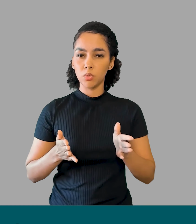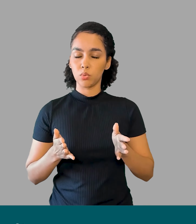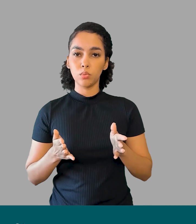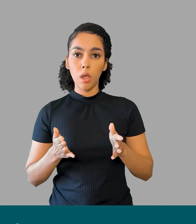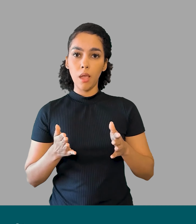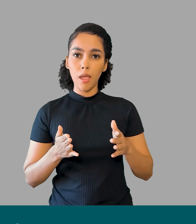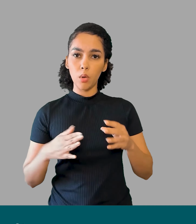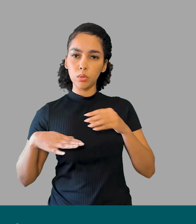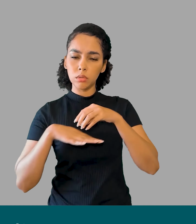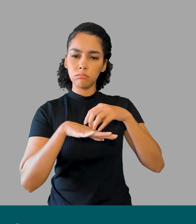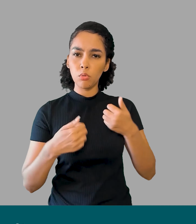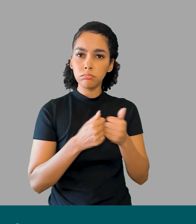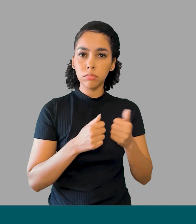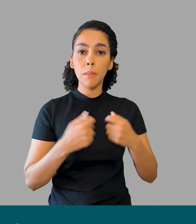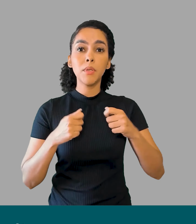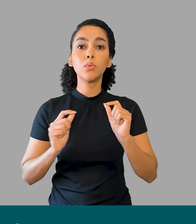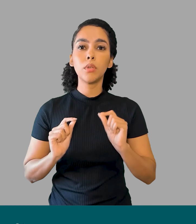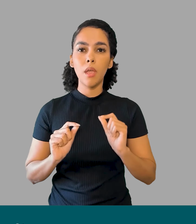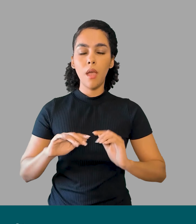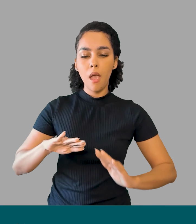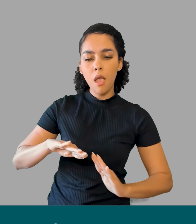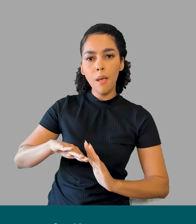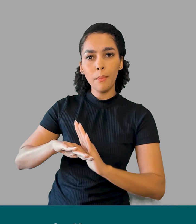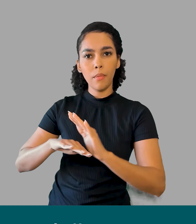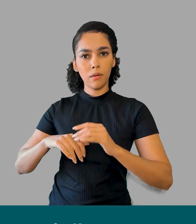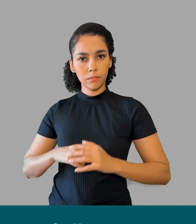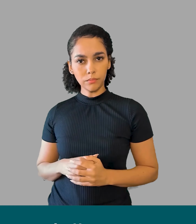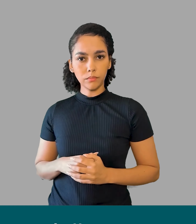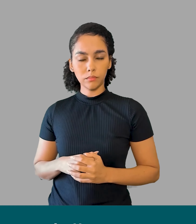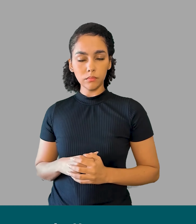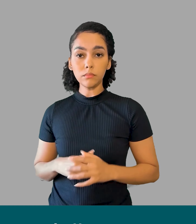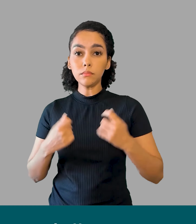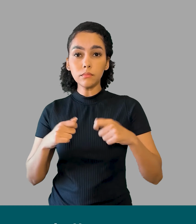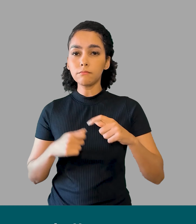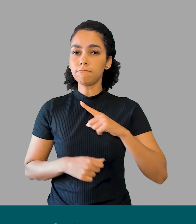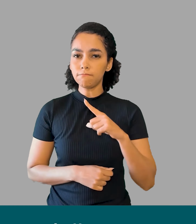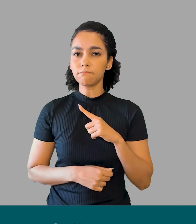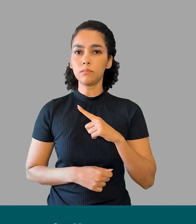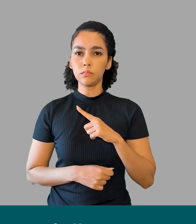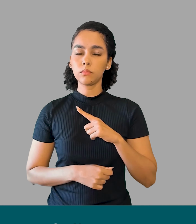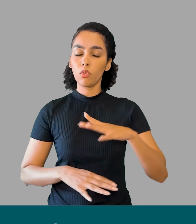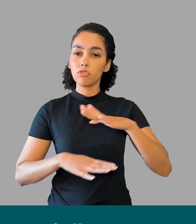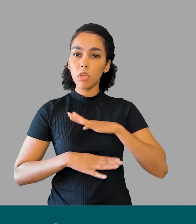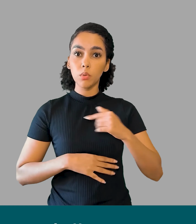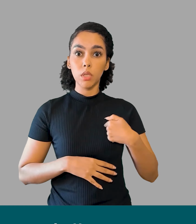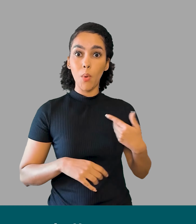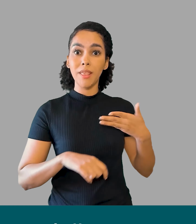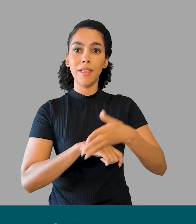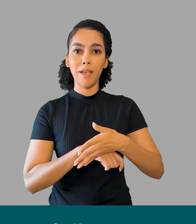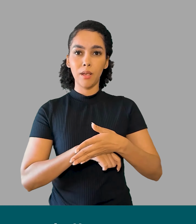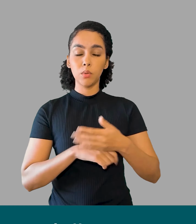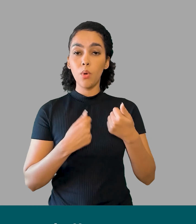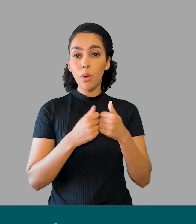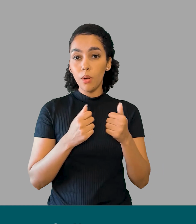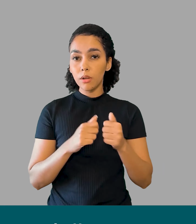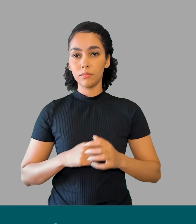transporte público, tem que ter rampa, tem que ter todo um jeito de eu entrar